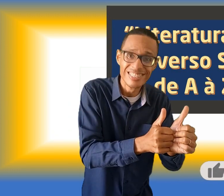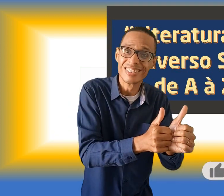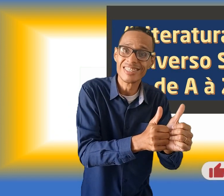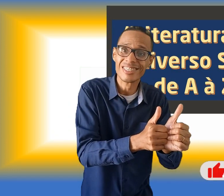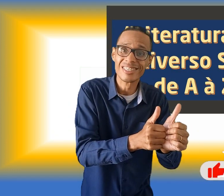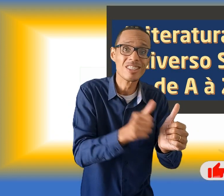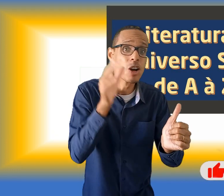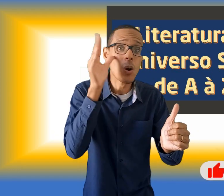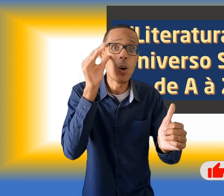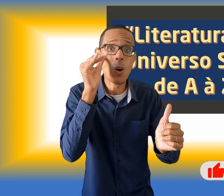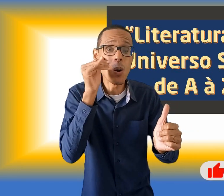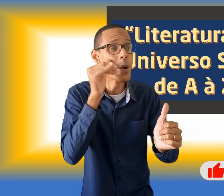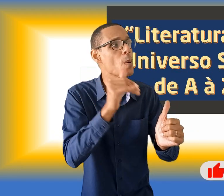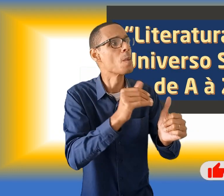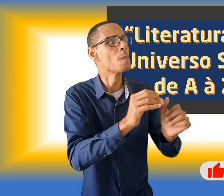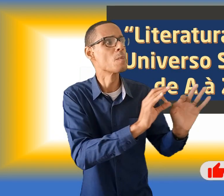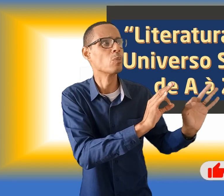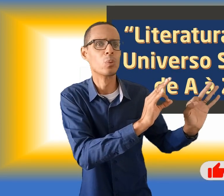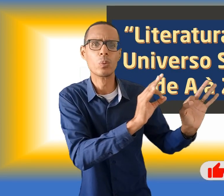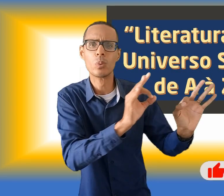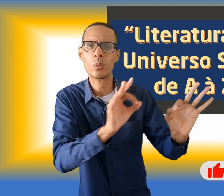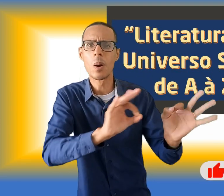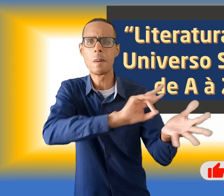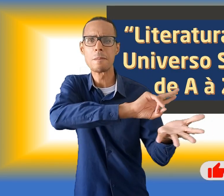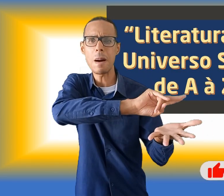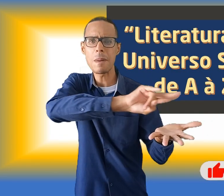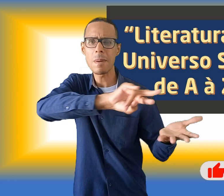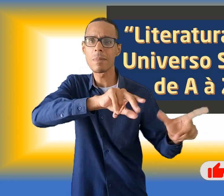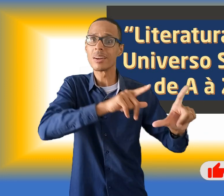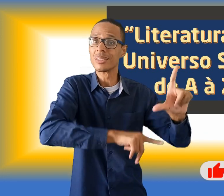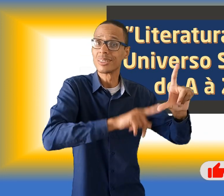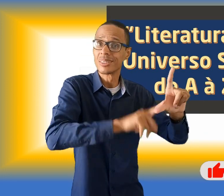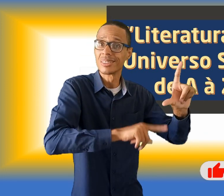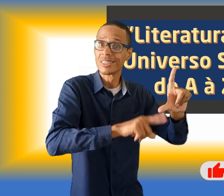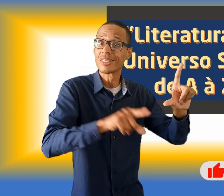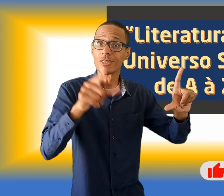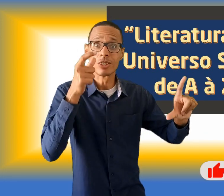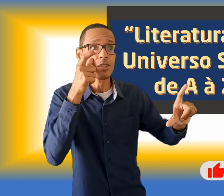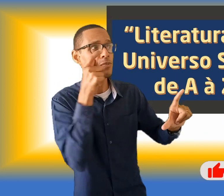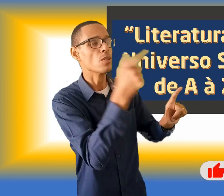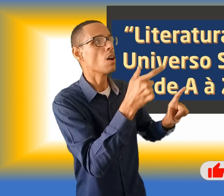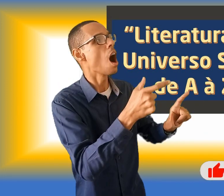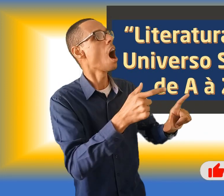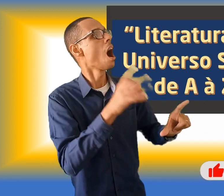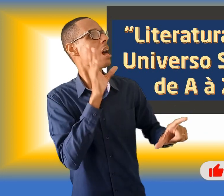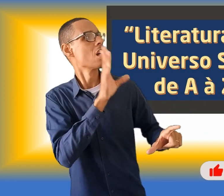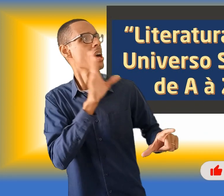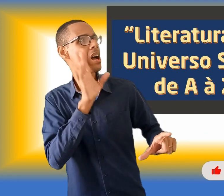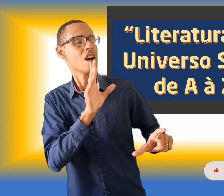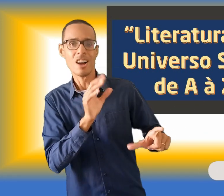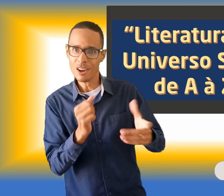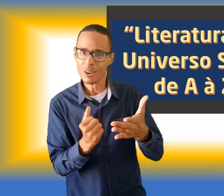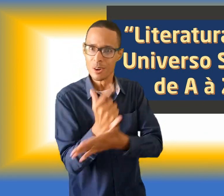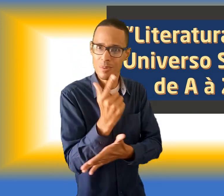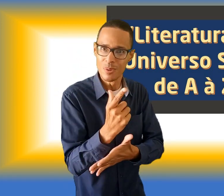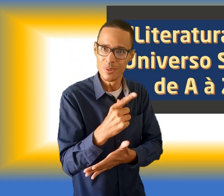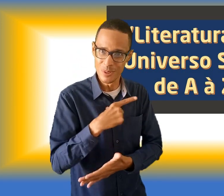surdo. De todos esses, tem algum em sua biblioteca? Adquiriu algum depois que viu aqui no